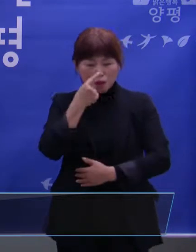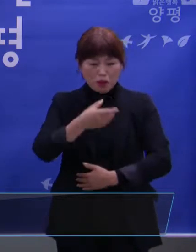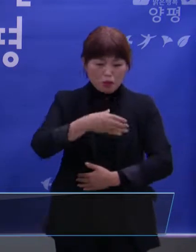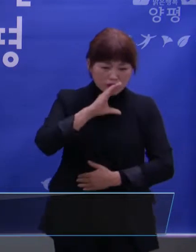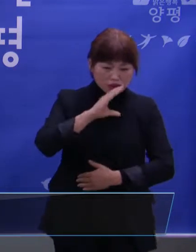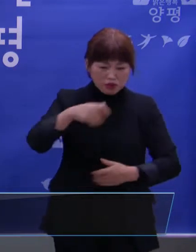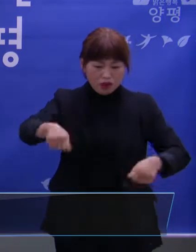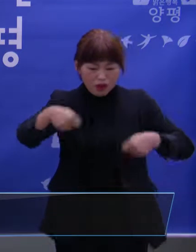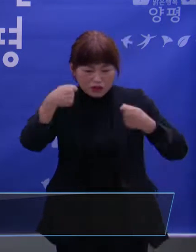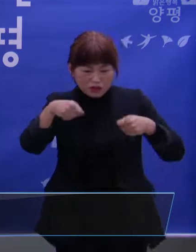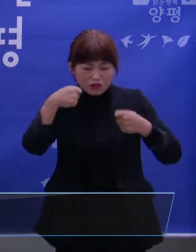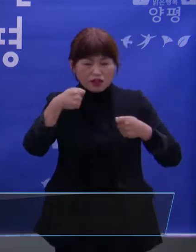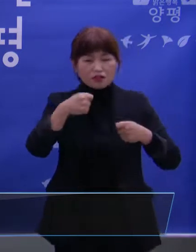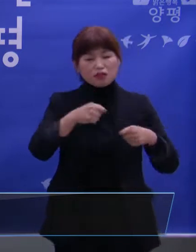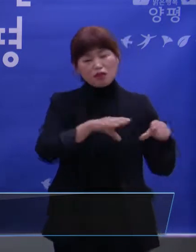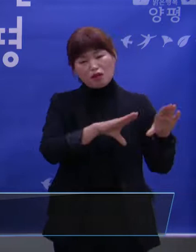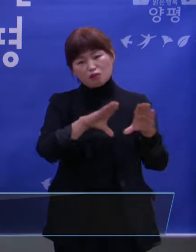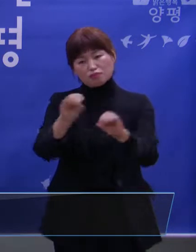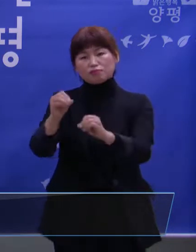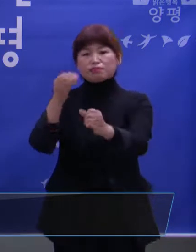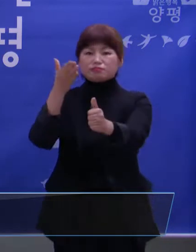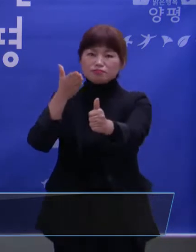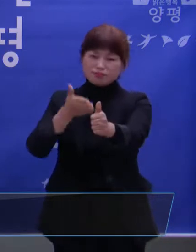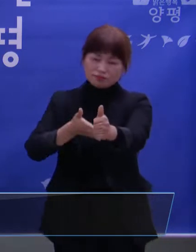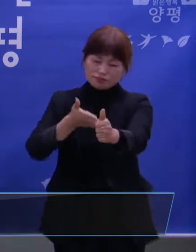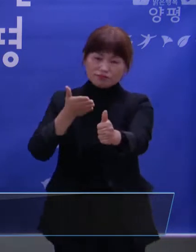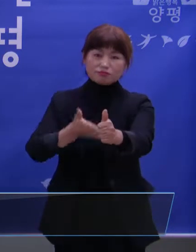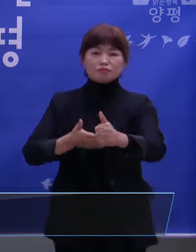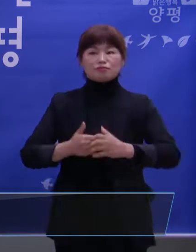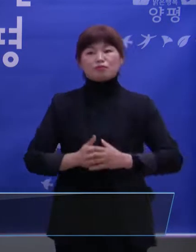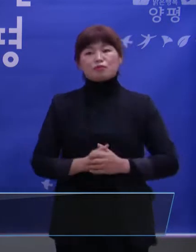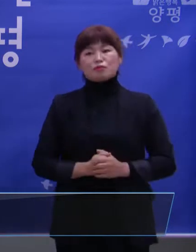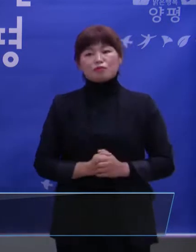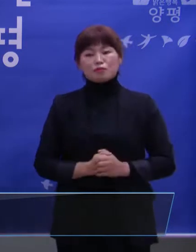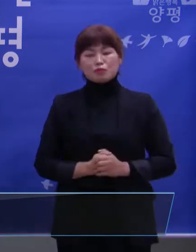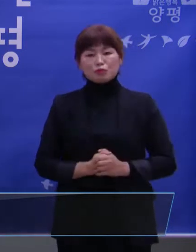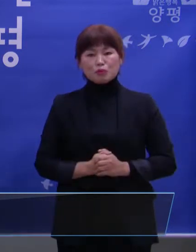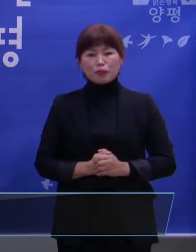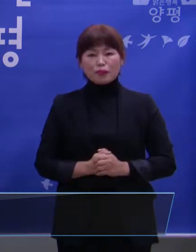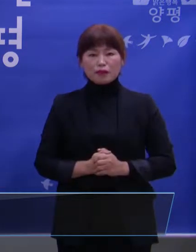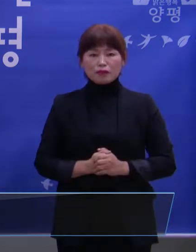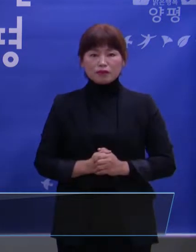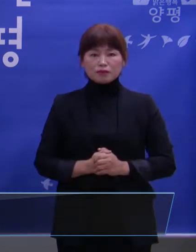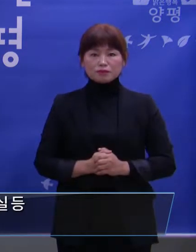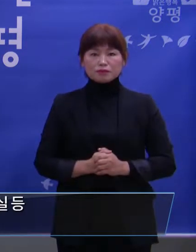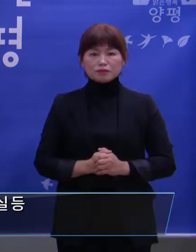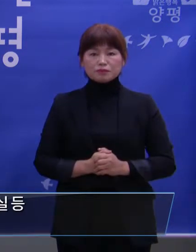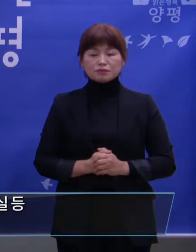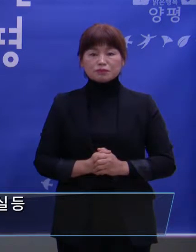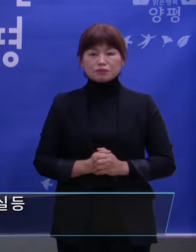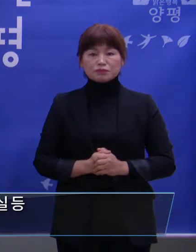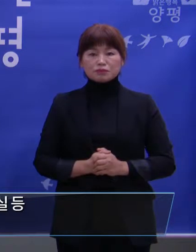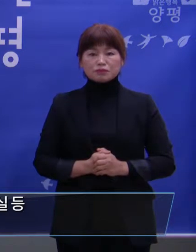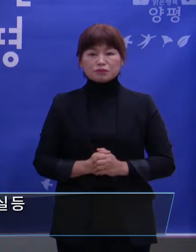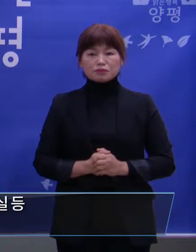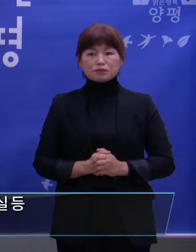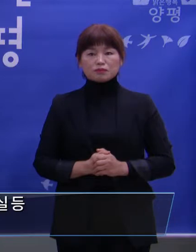일상도 자제해 주실 것을 간곡히 당부드립니다. 또한